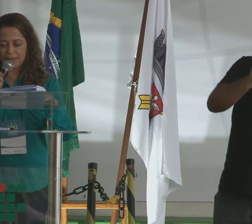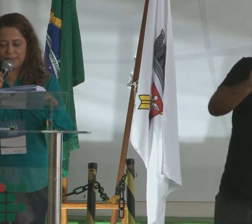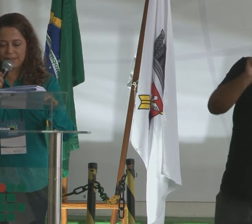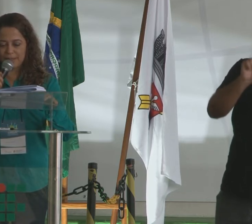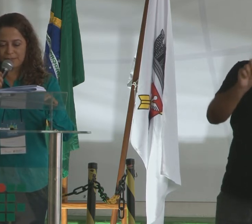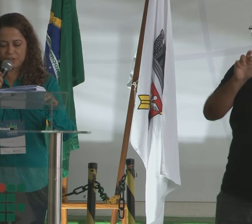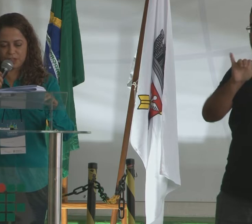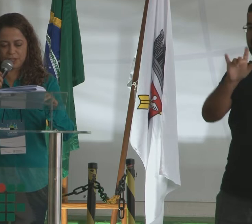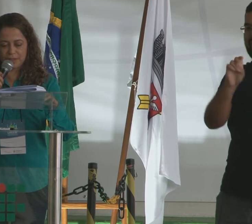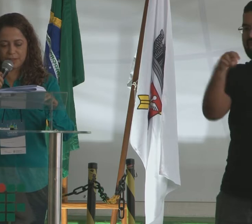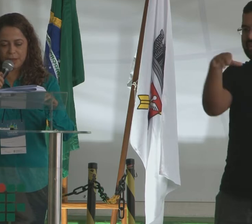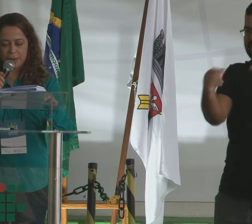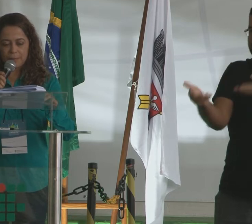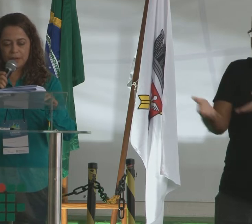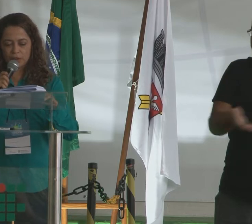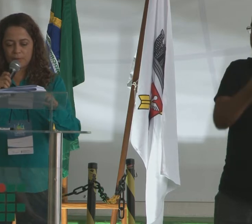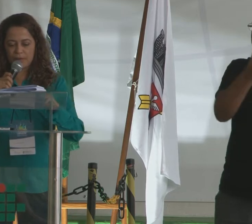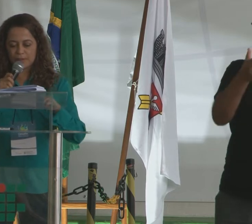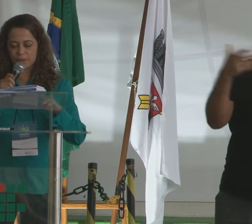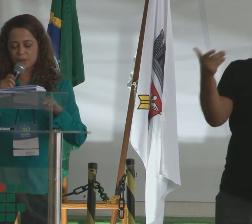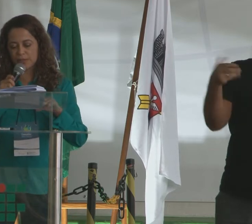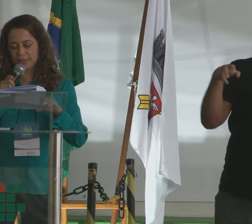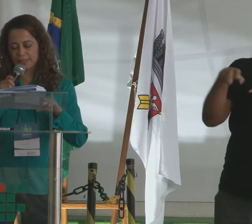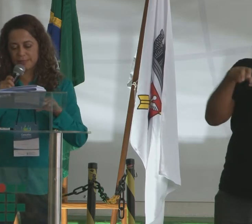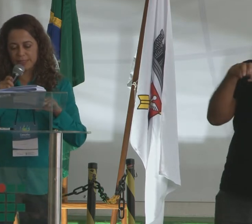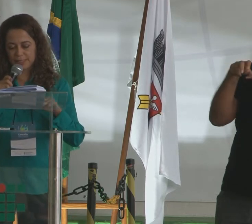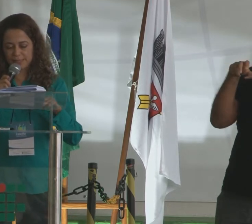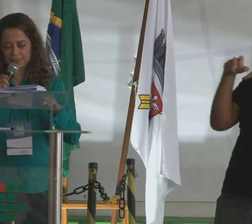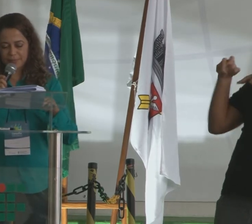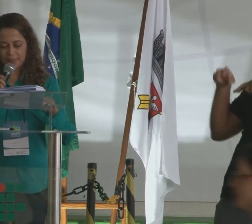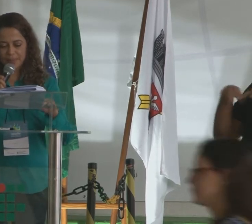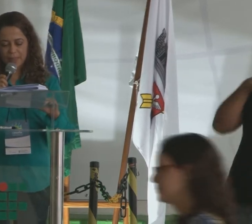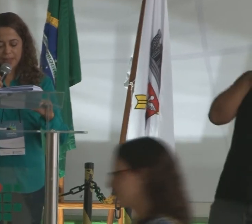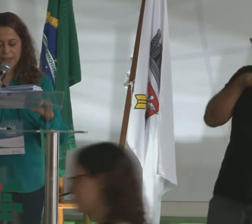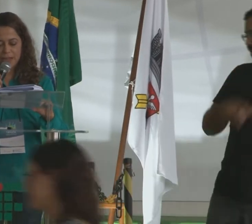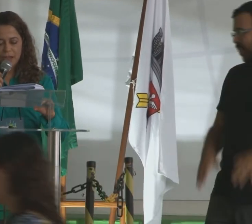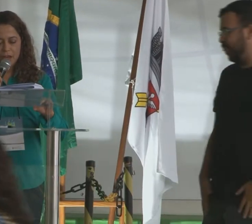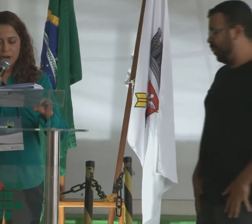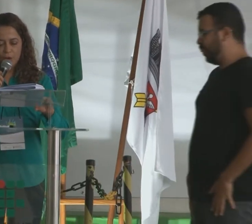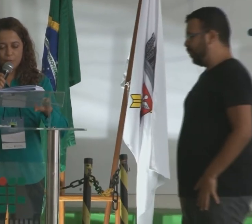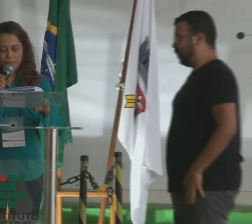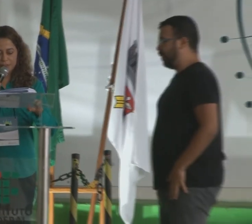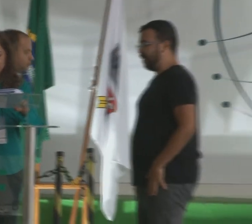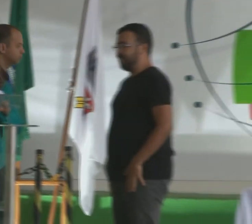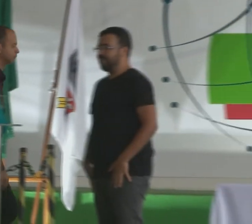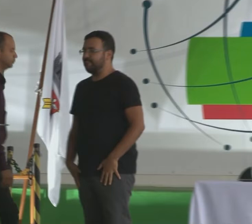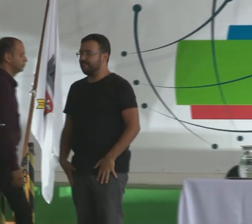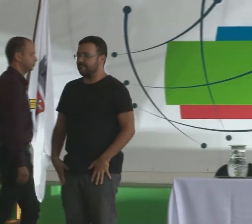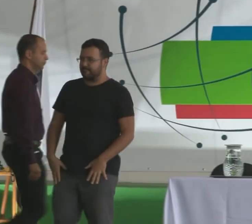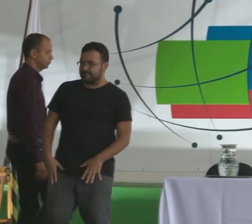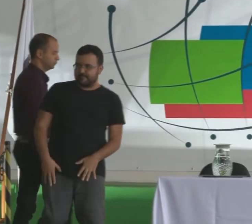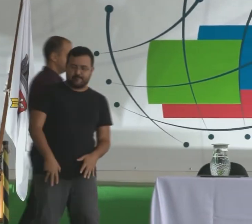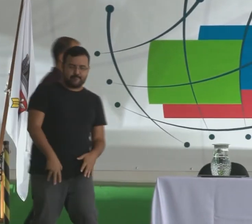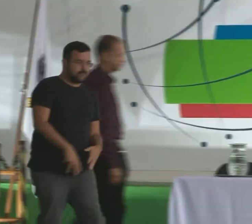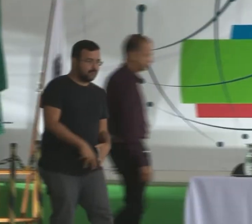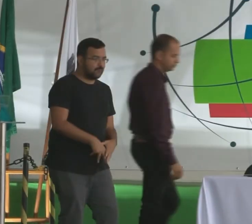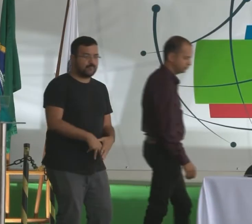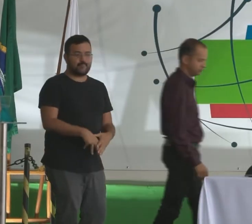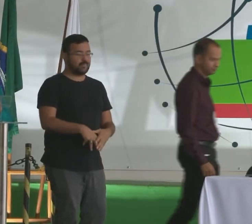Pereira Siqueira Efigem para tomarem seus lugares na mesa. O professor Edgar